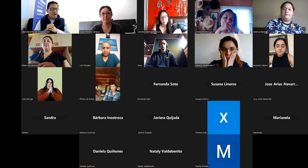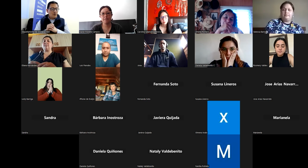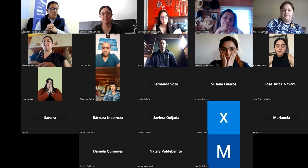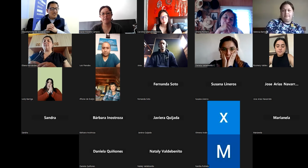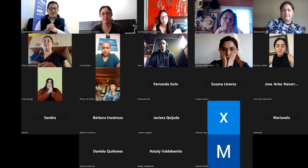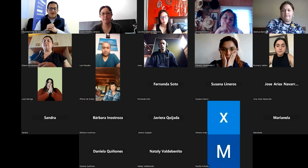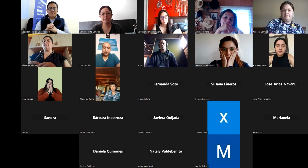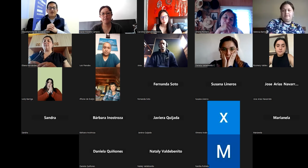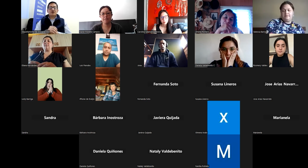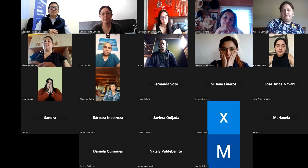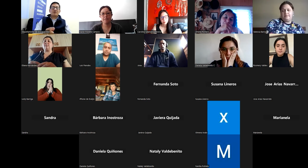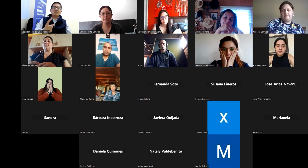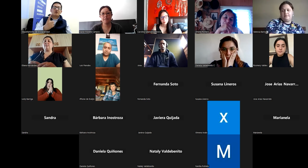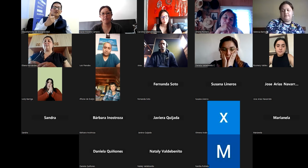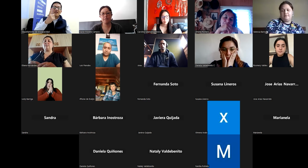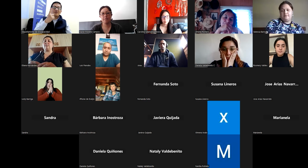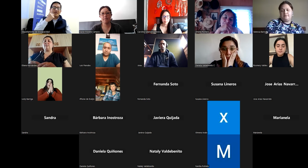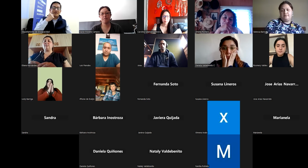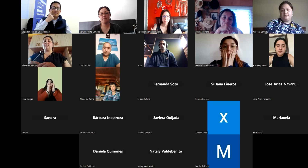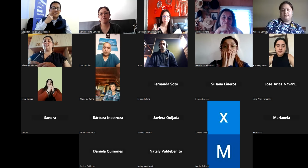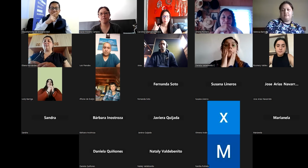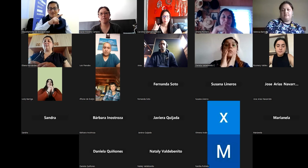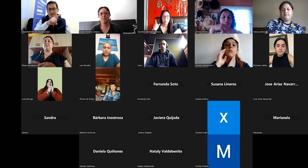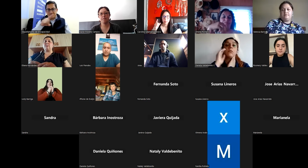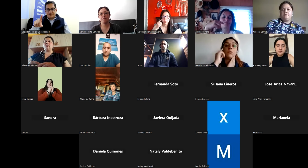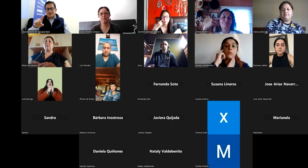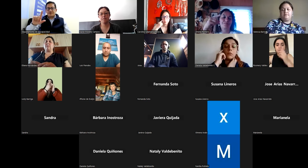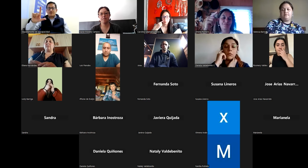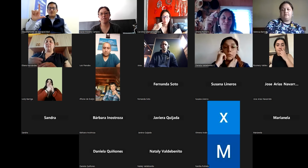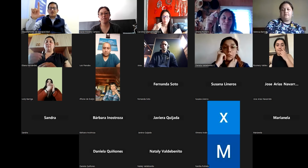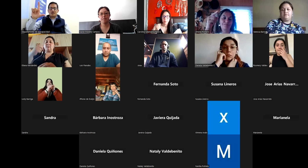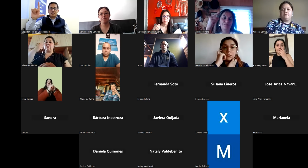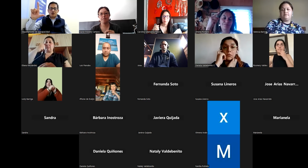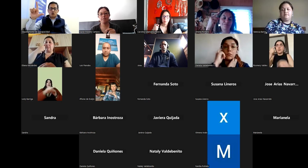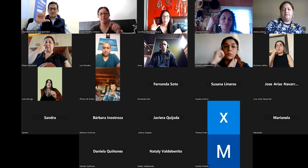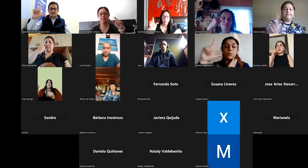hagamos los días de la semana entonces primero los días de la semana días de la semana lunes